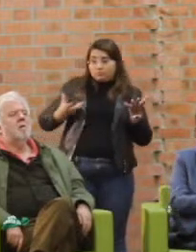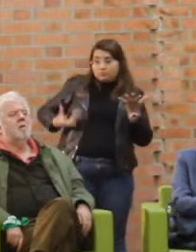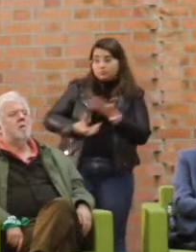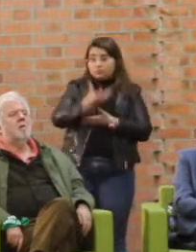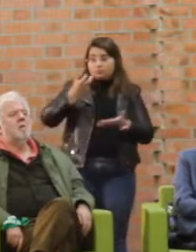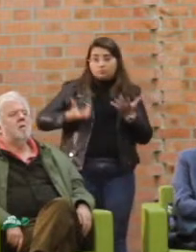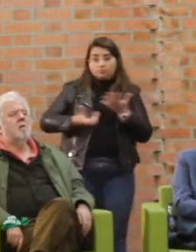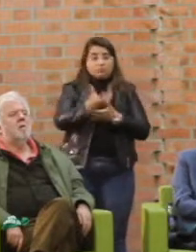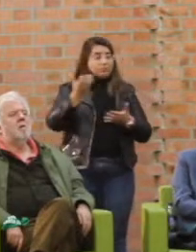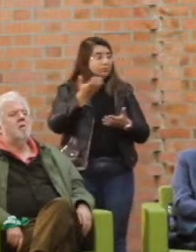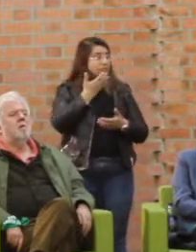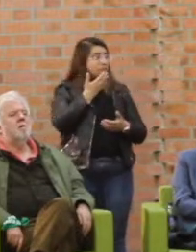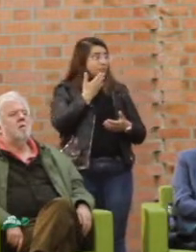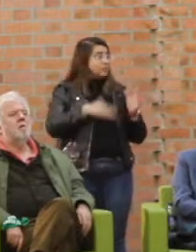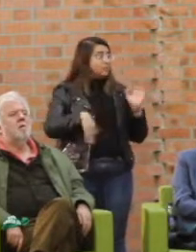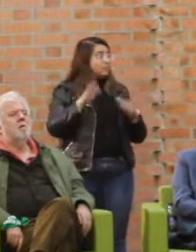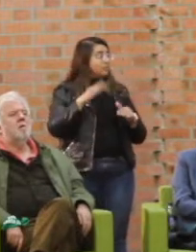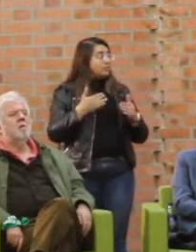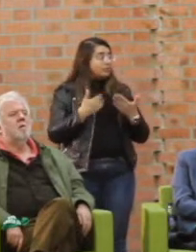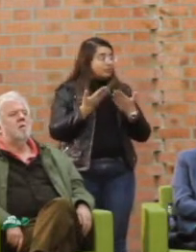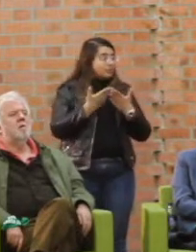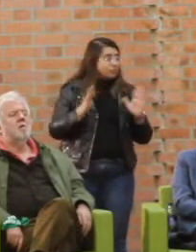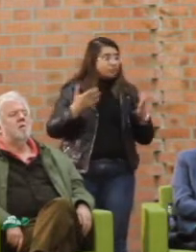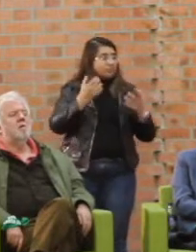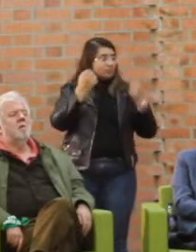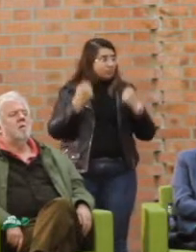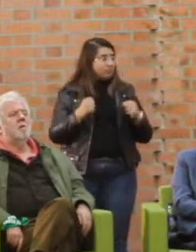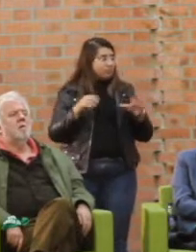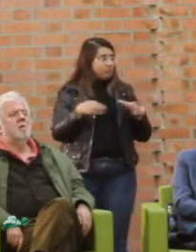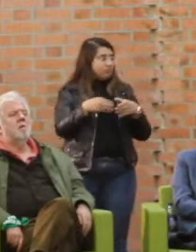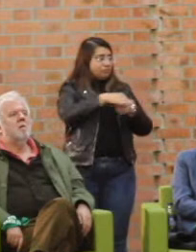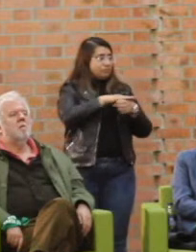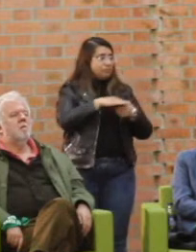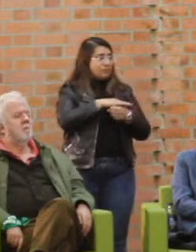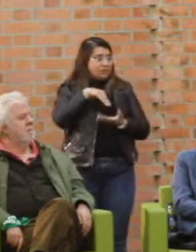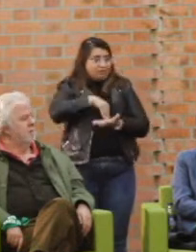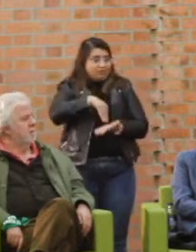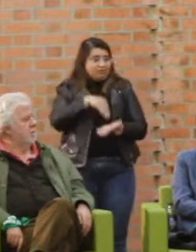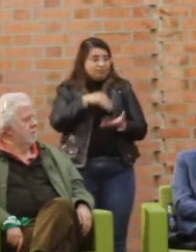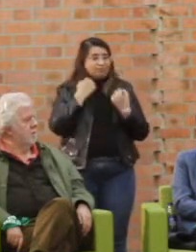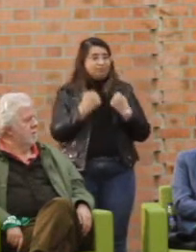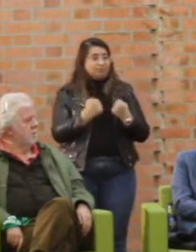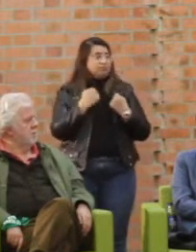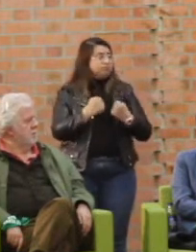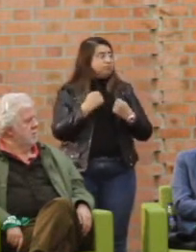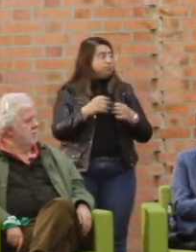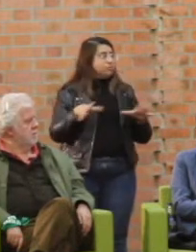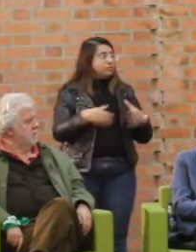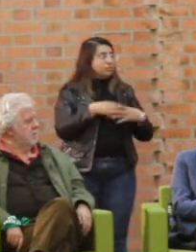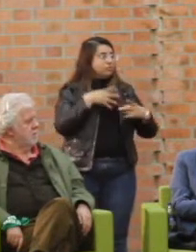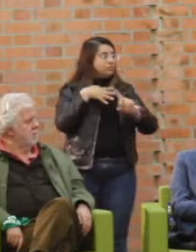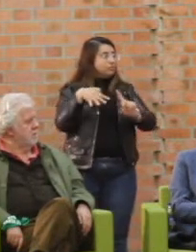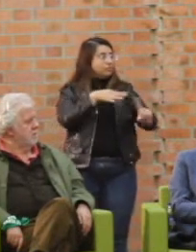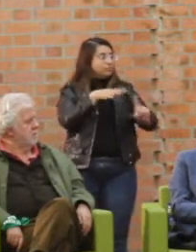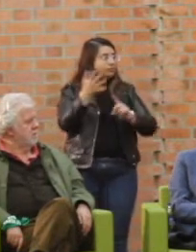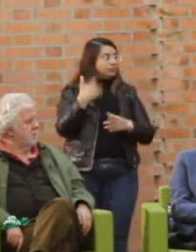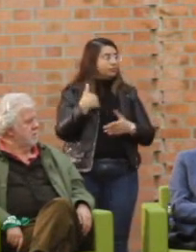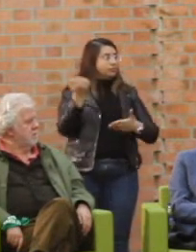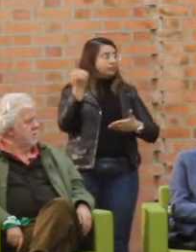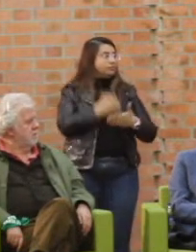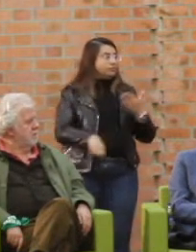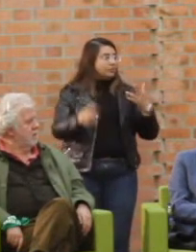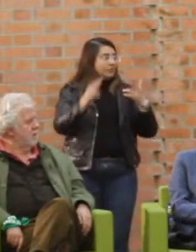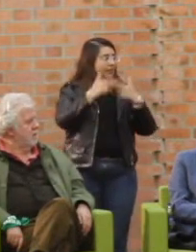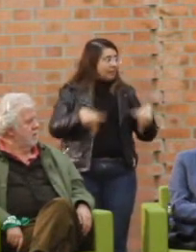que hablan mucho de los espacios de resistencia como en la lucha dentro de la lucha porque efectivamente el aborto y hablar